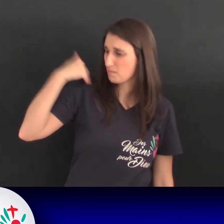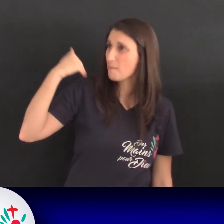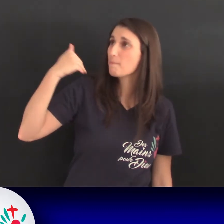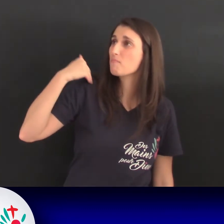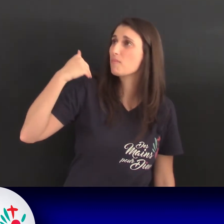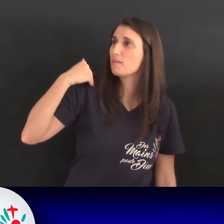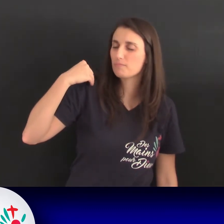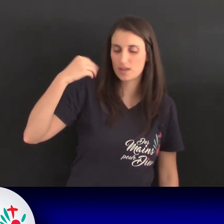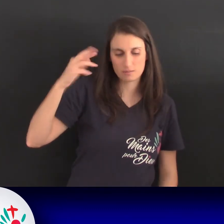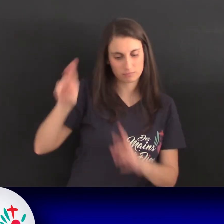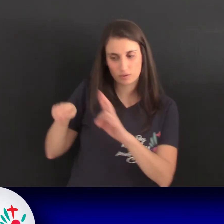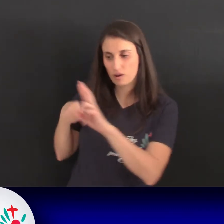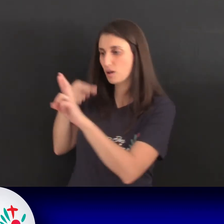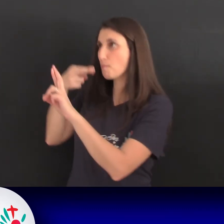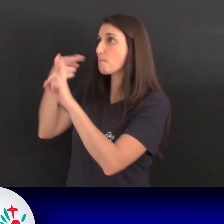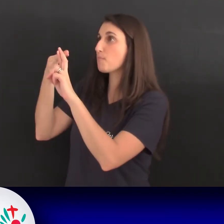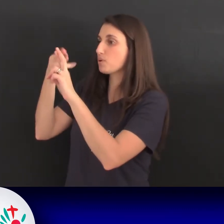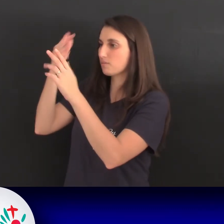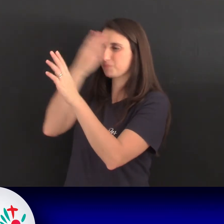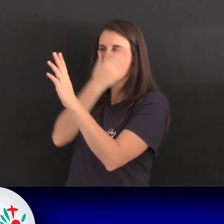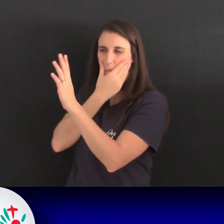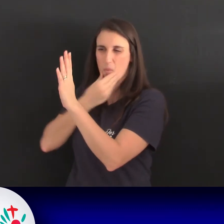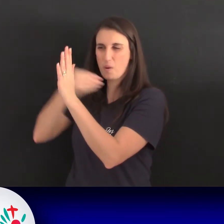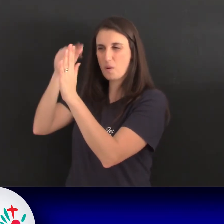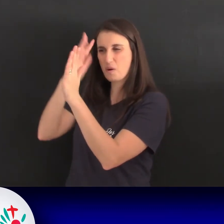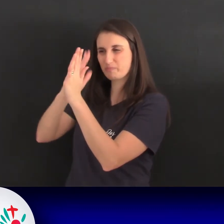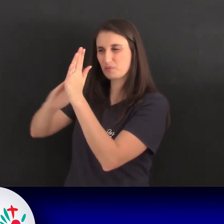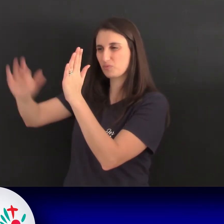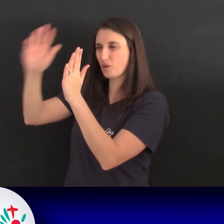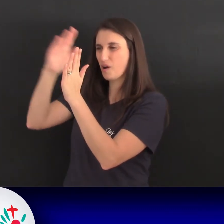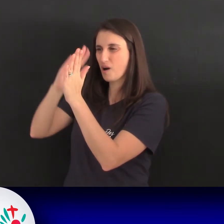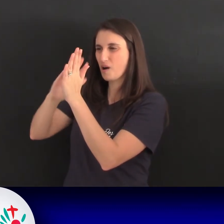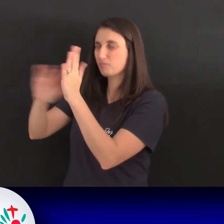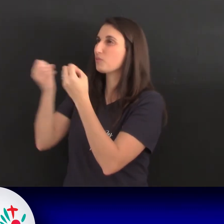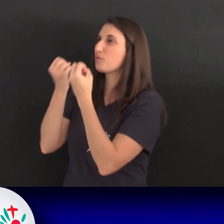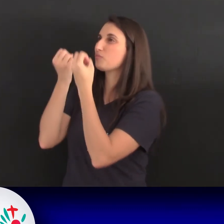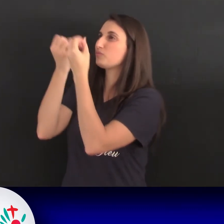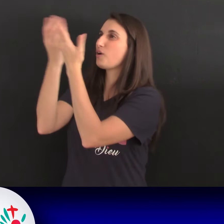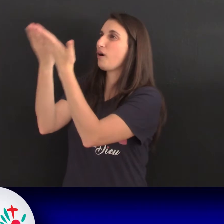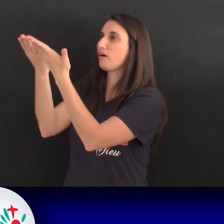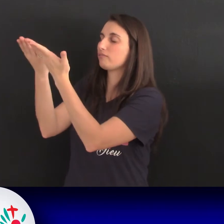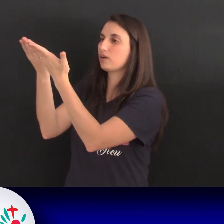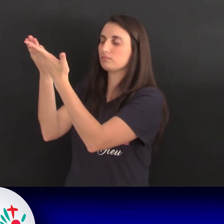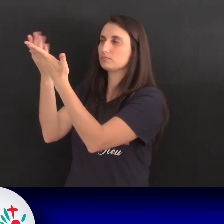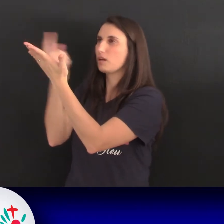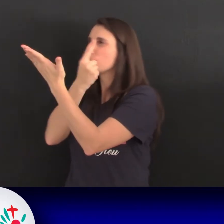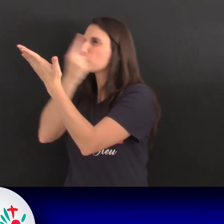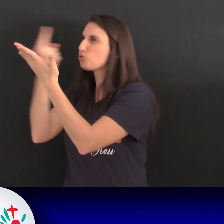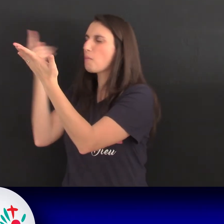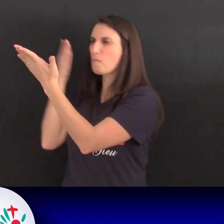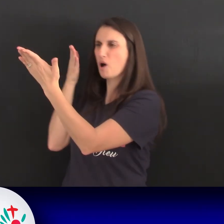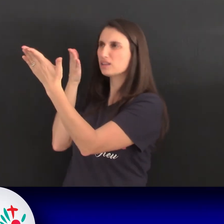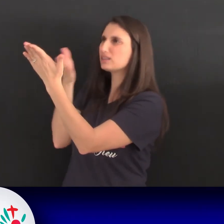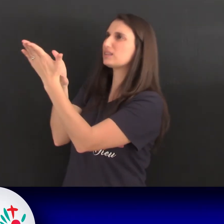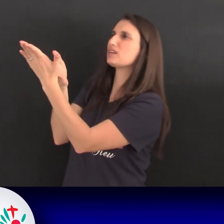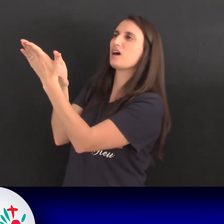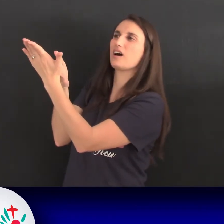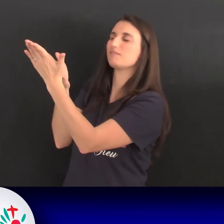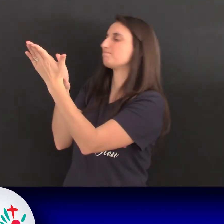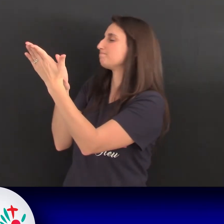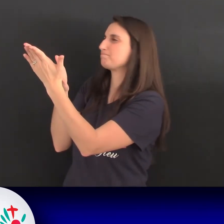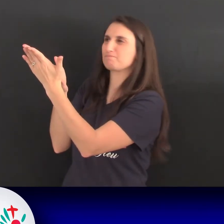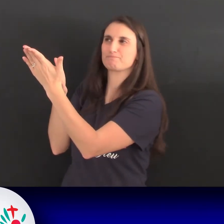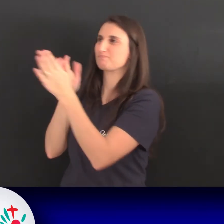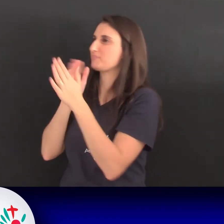J'apporte plus qu'un beau chant, chanter ne suffit pas pour